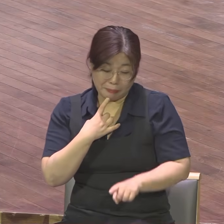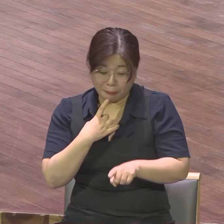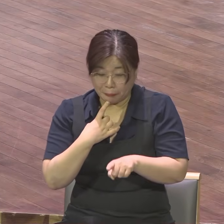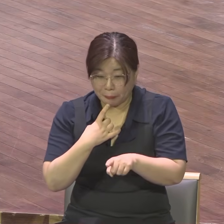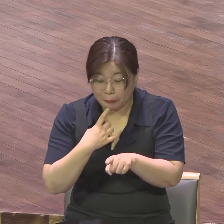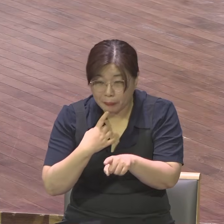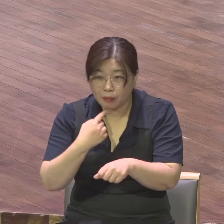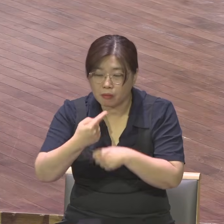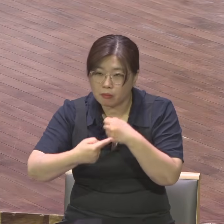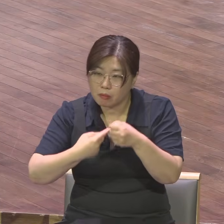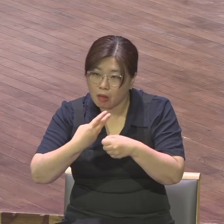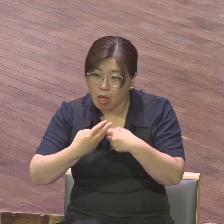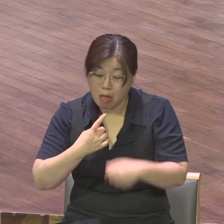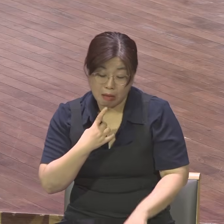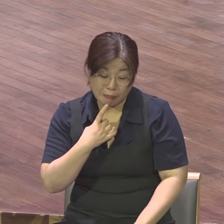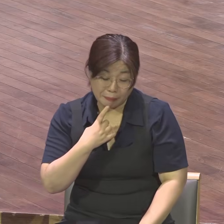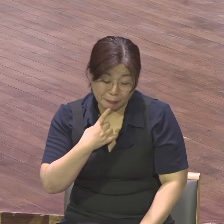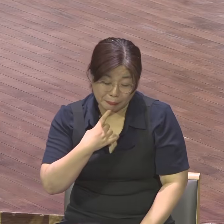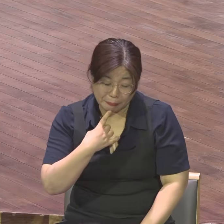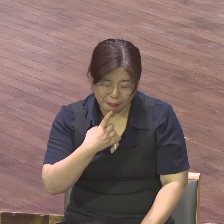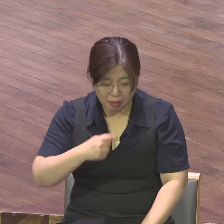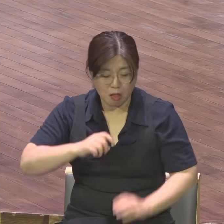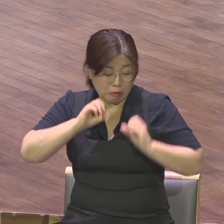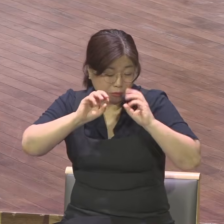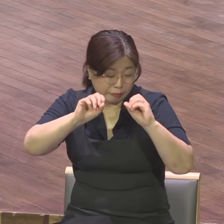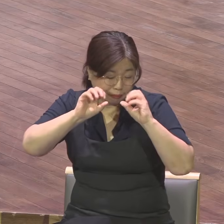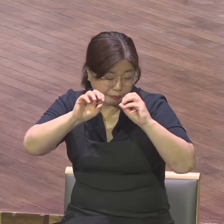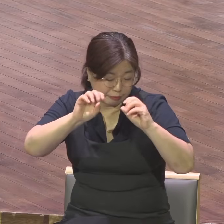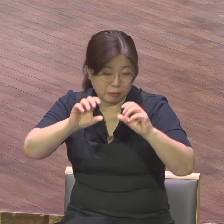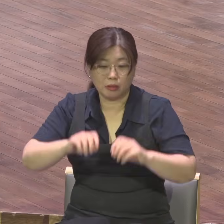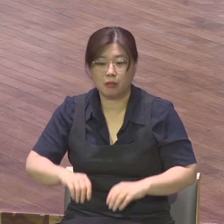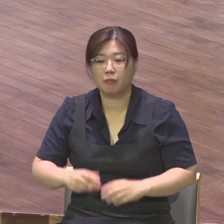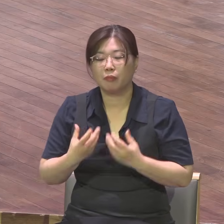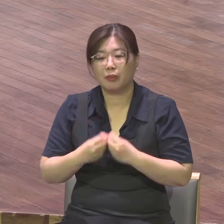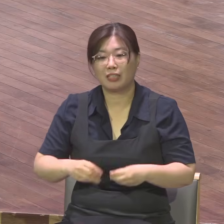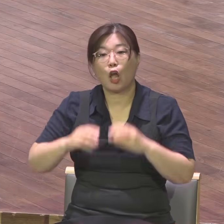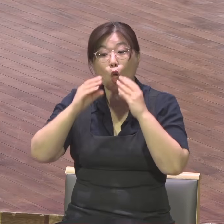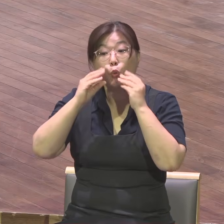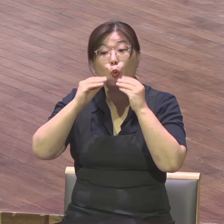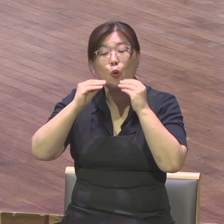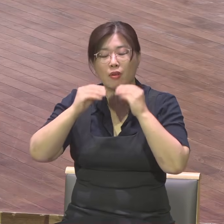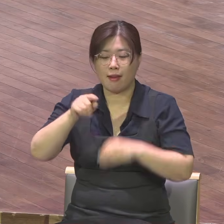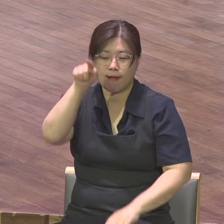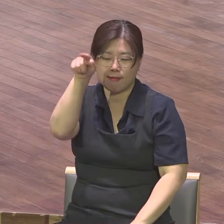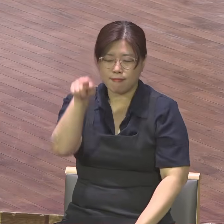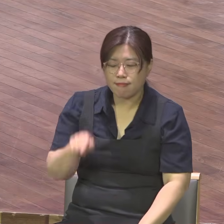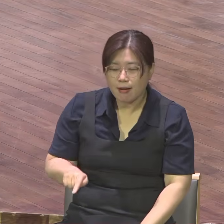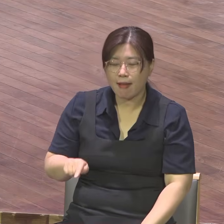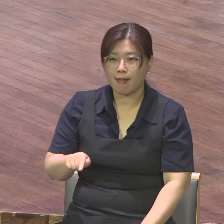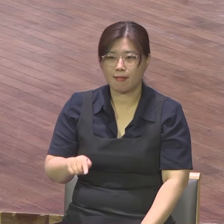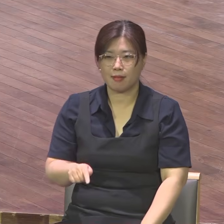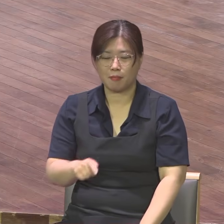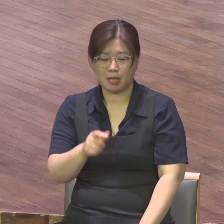듯이 그렇게 토요일 오후 2시부터 시작해 주일 저녁까지 그렇게